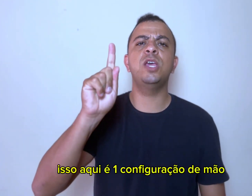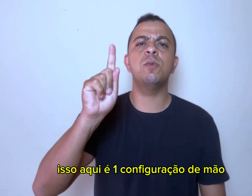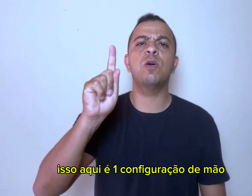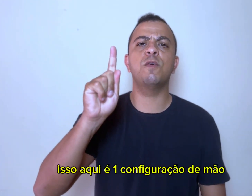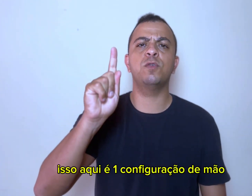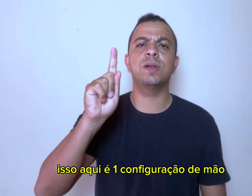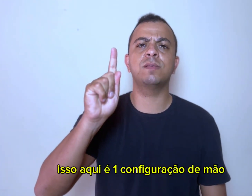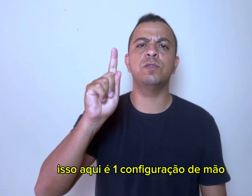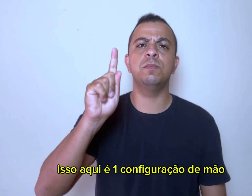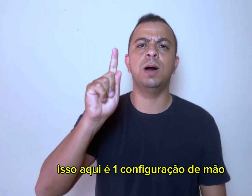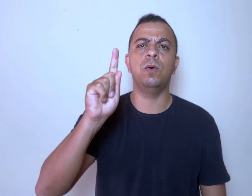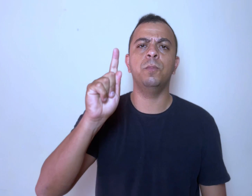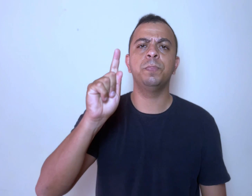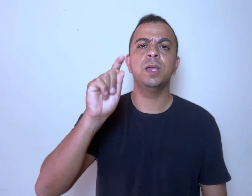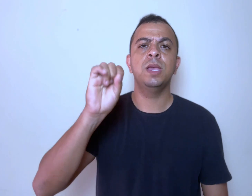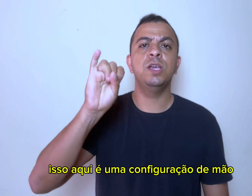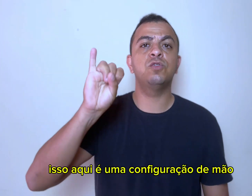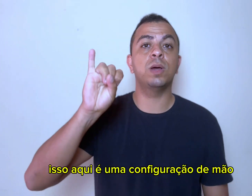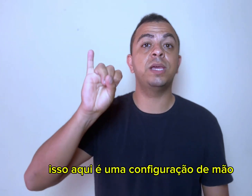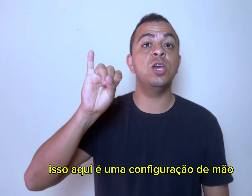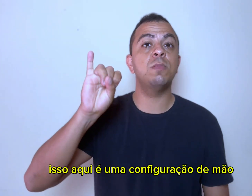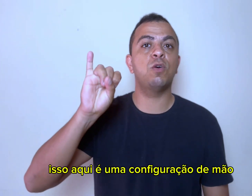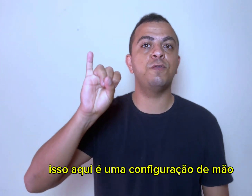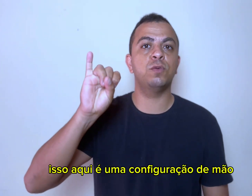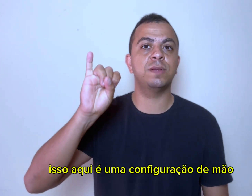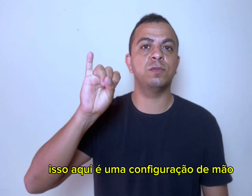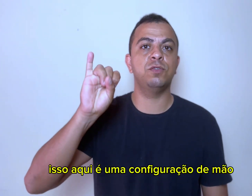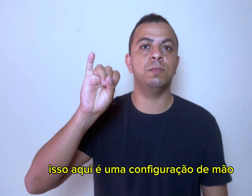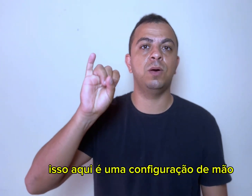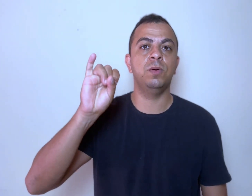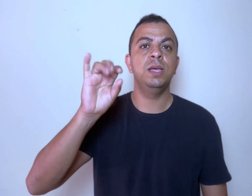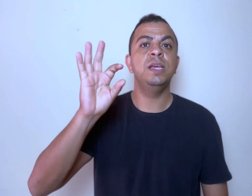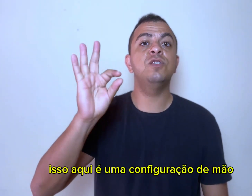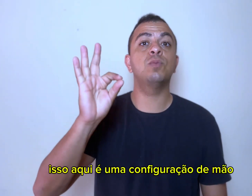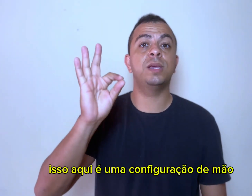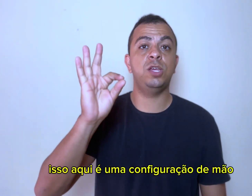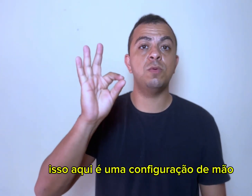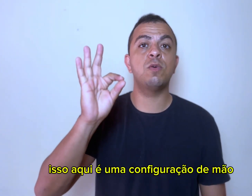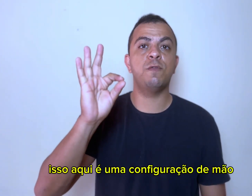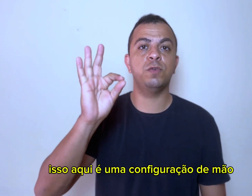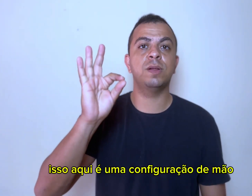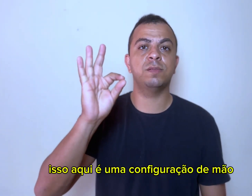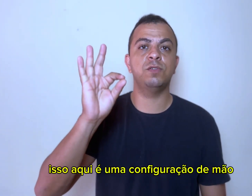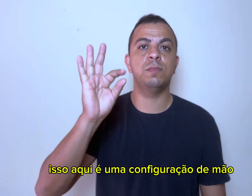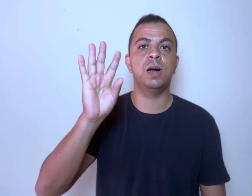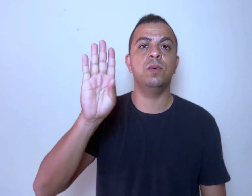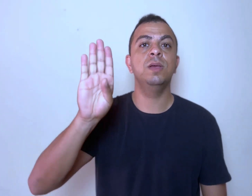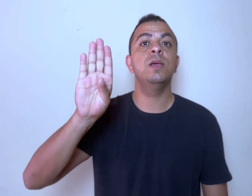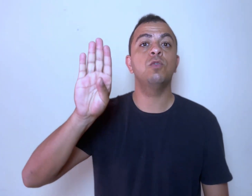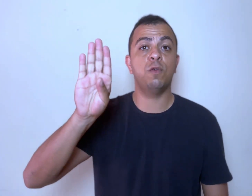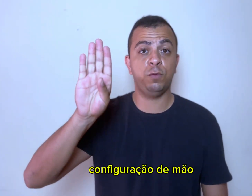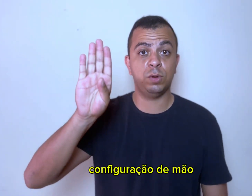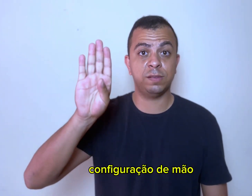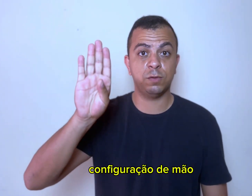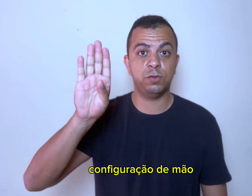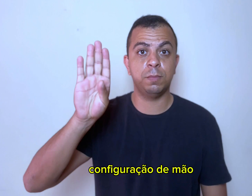é uma configuração de mão. Isso aqui é uma configuração de mão. Isso aqui é uma configuração de mão. Configuração de